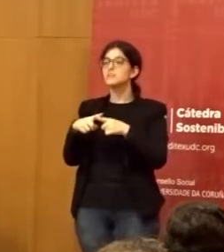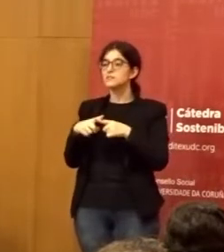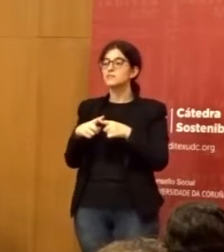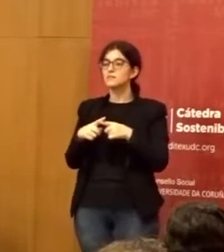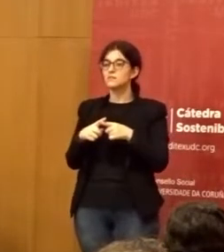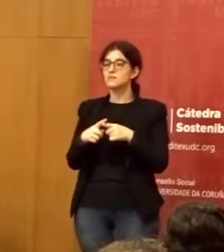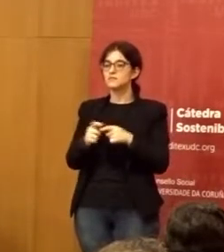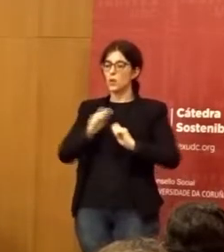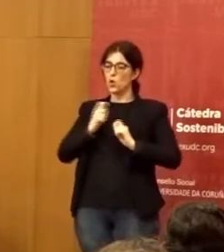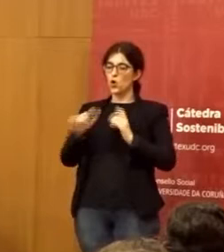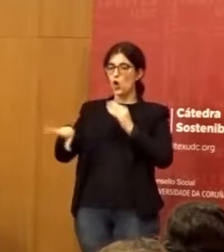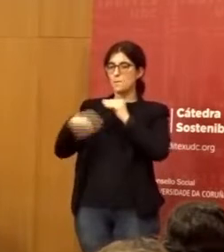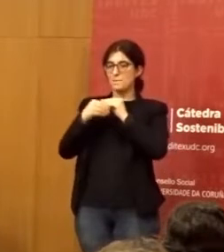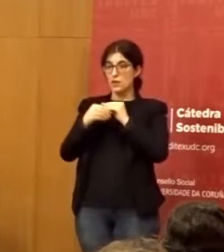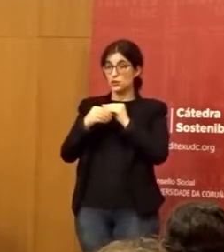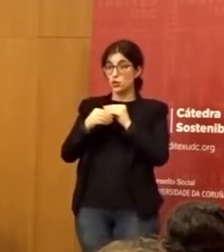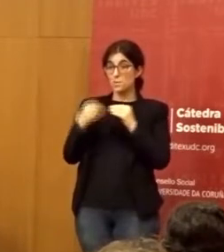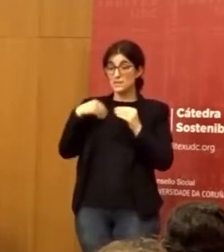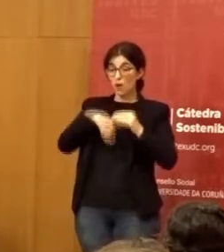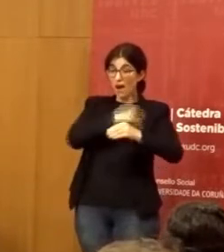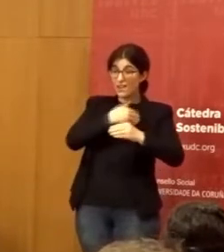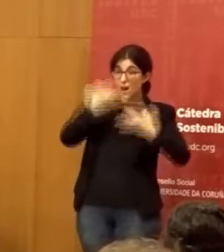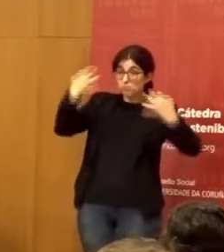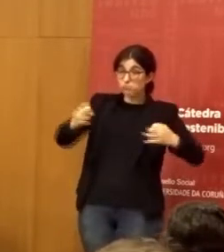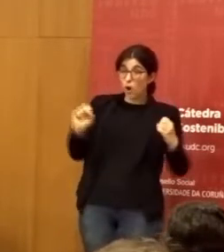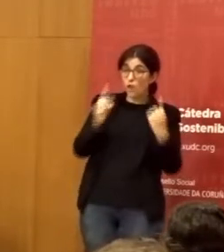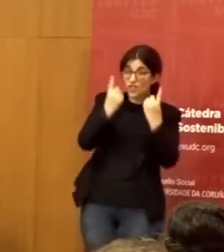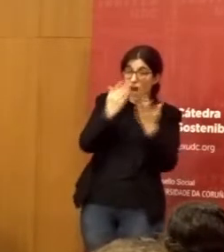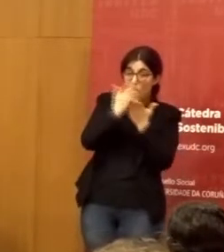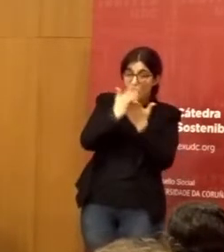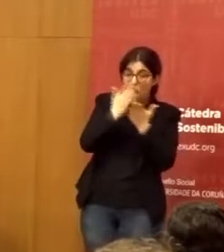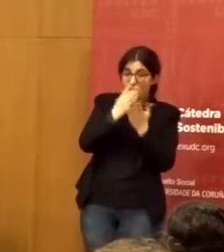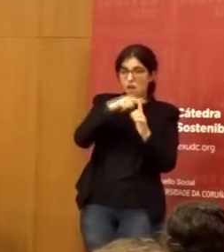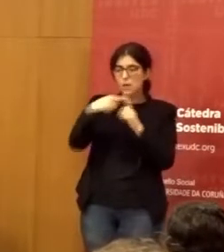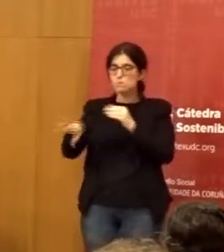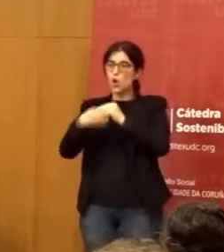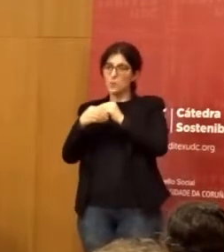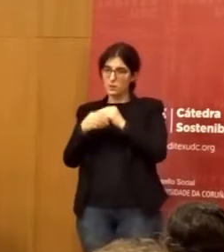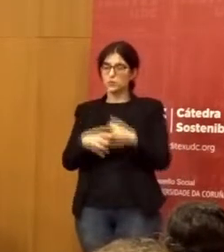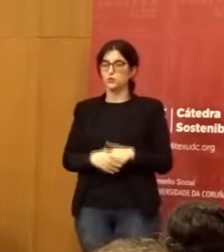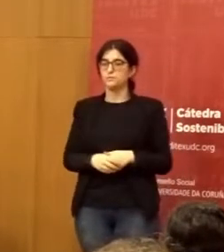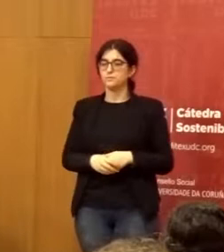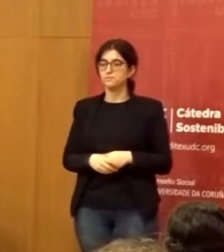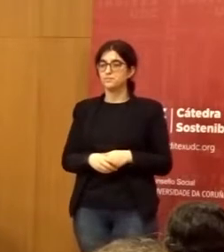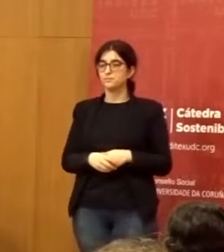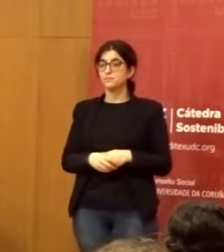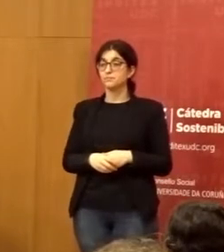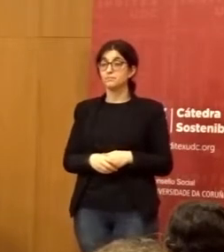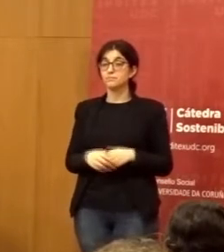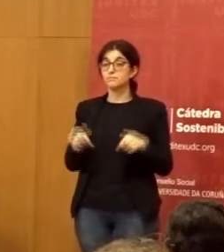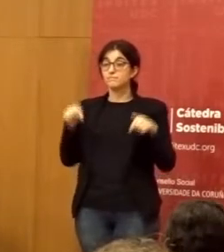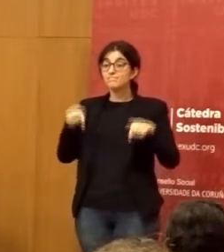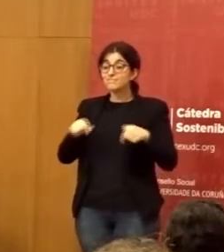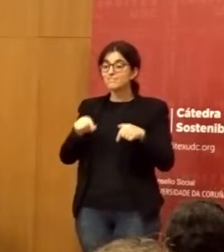actividades más regladas, por así decirlo, que suelen formar parte de los programas formativos que se ofrecen en las universidades. Desde este punto